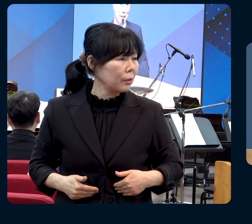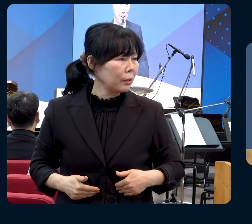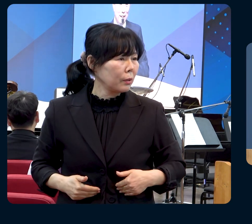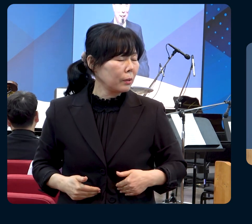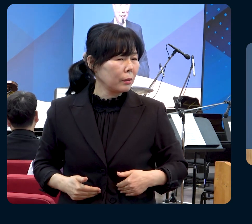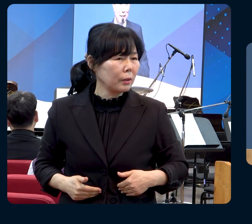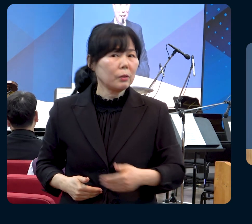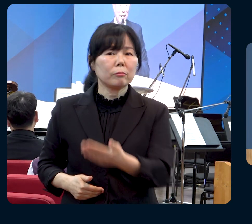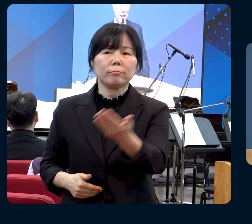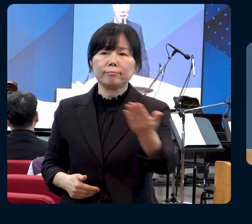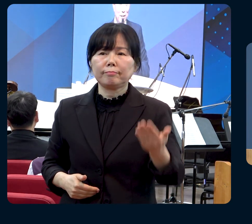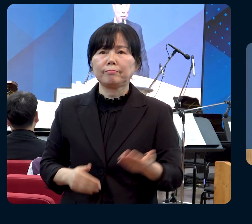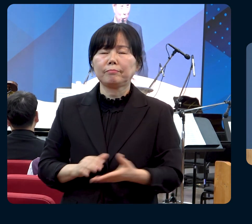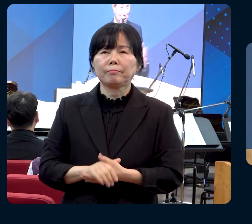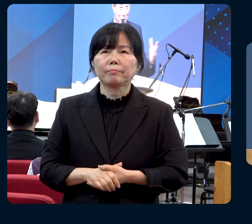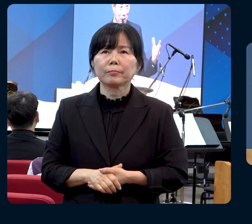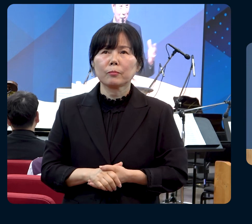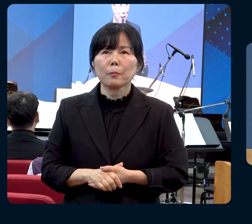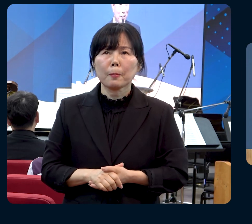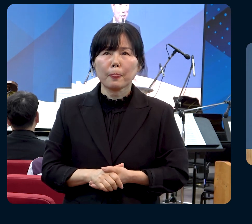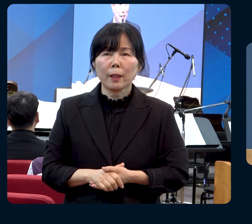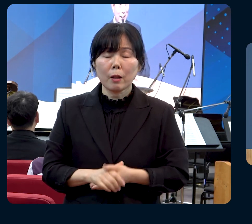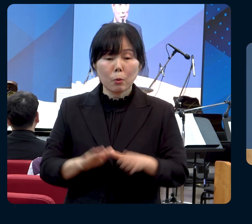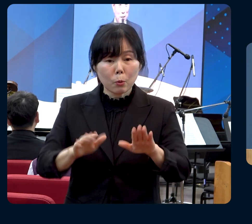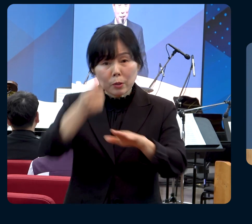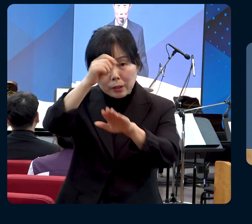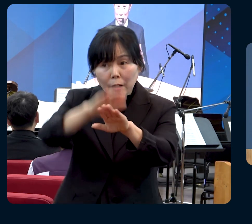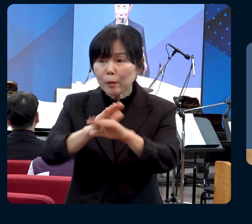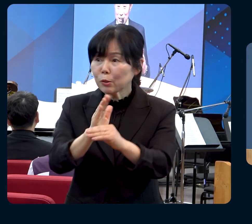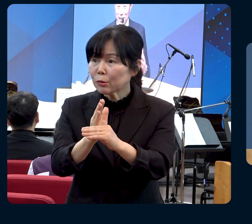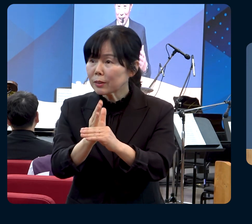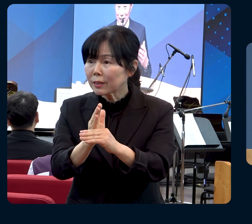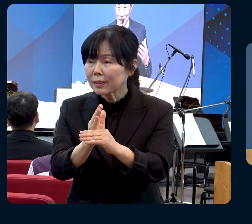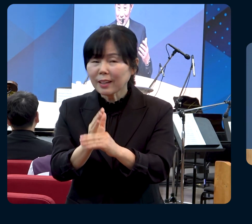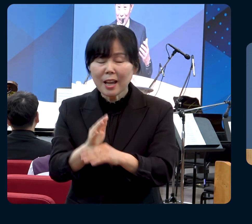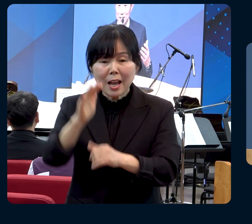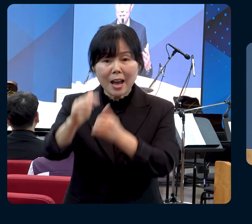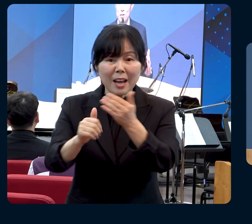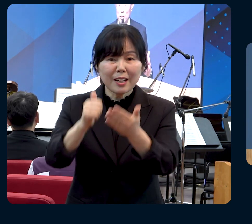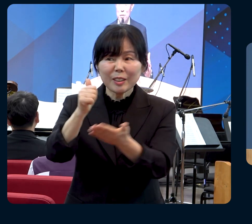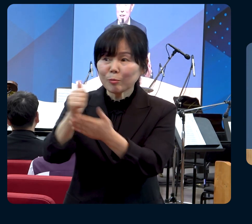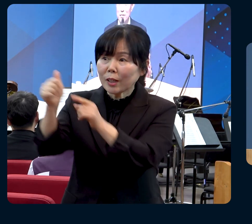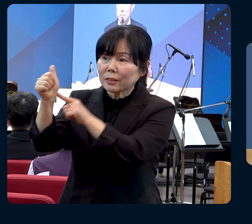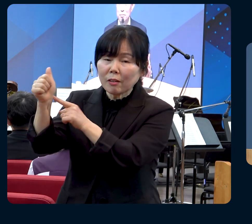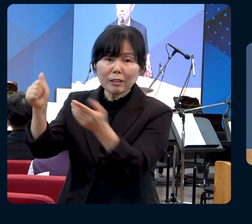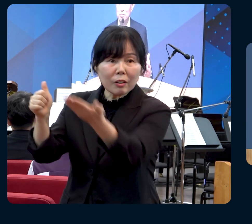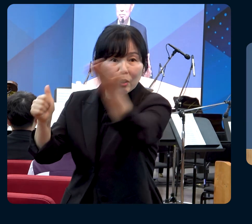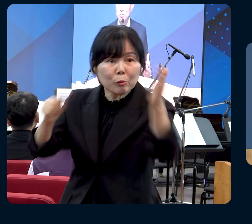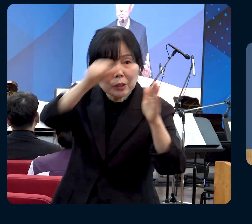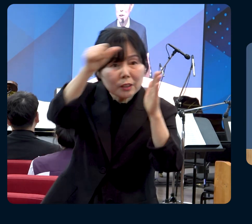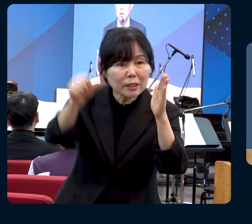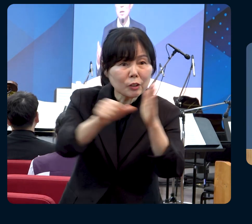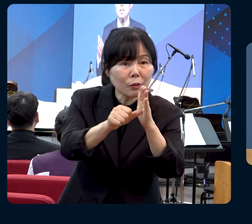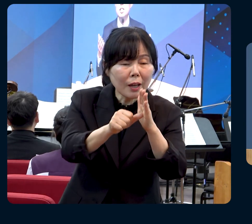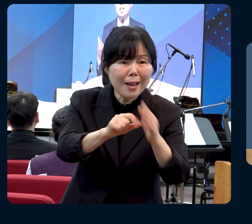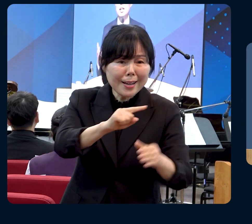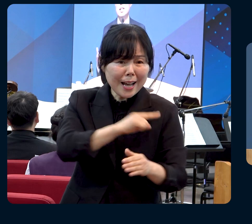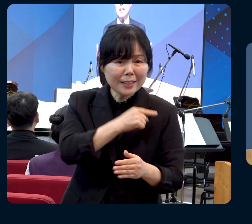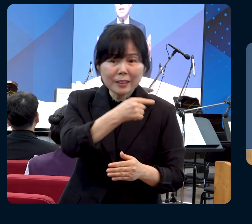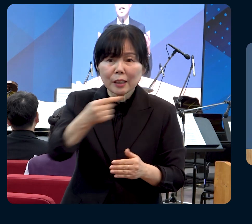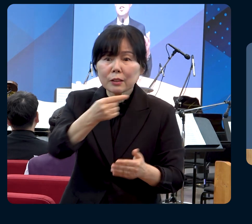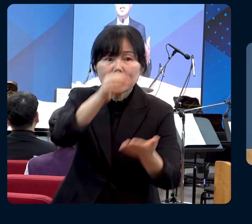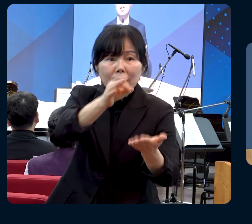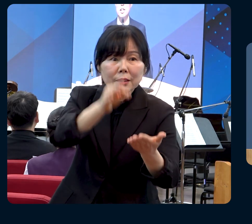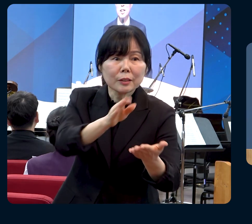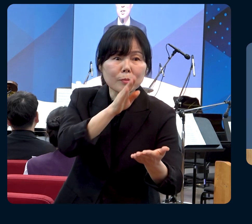여러분, 우리가 오늘 예배하러 나왔는데 하나님이 여러분의 인생에 가장 가치 있으십니까? 그렇다면 이 시간이